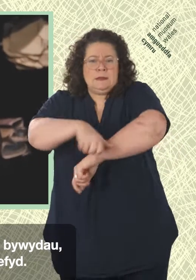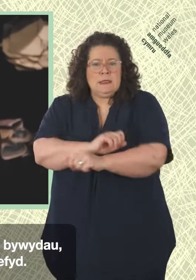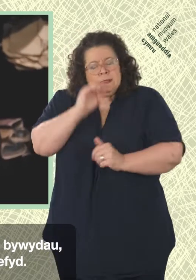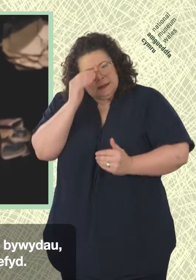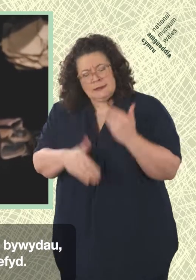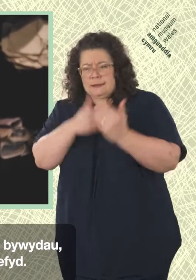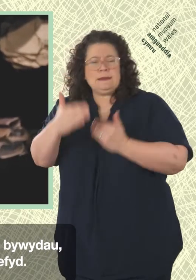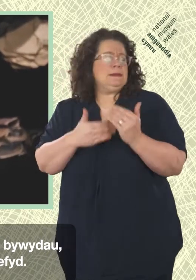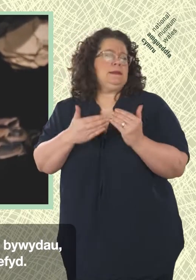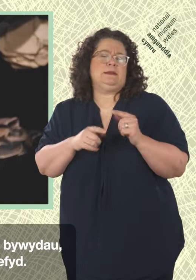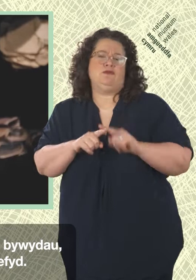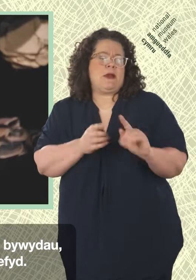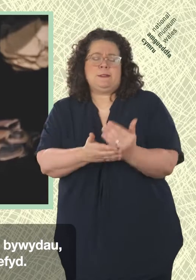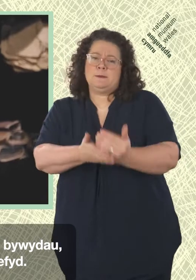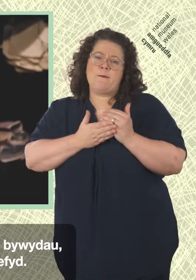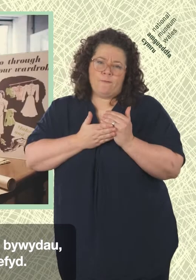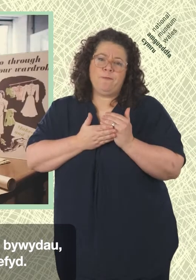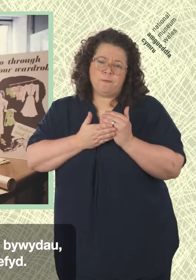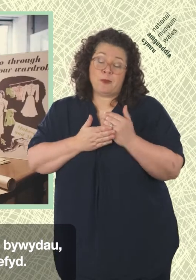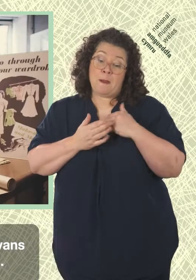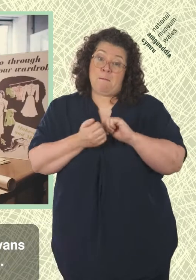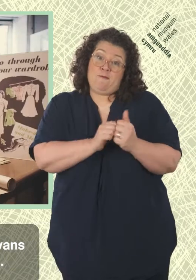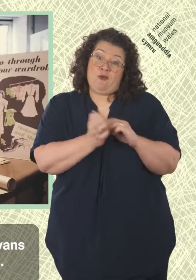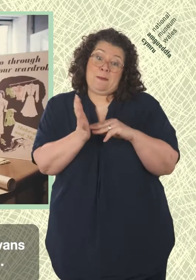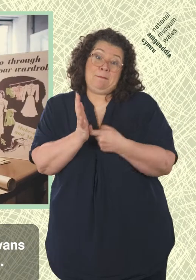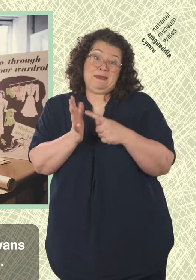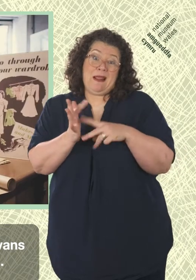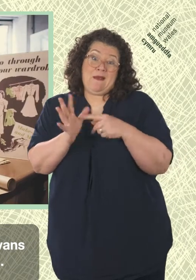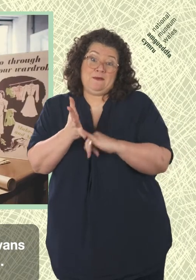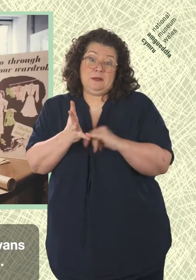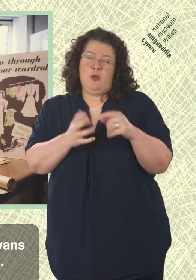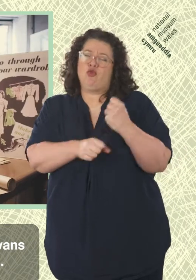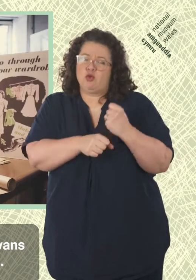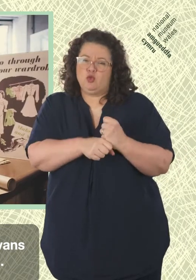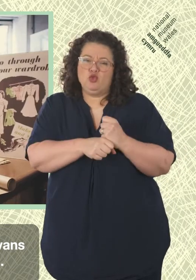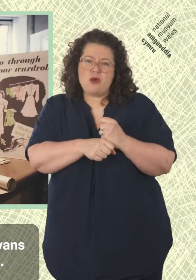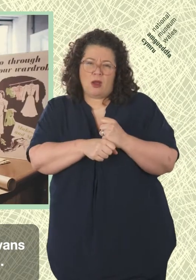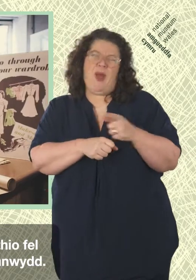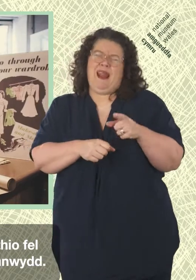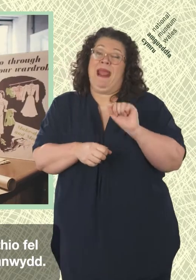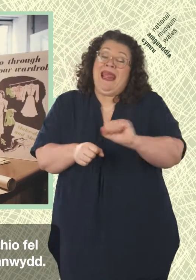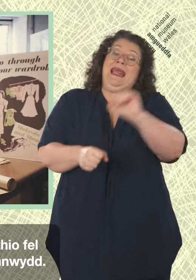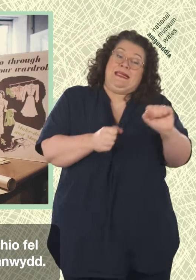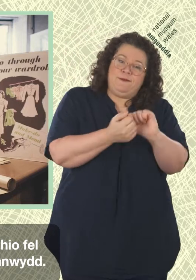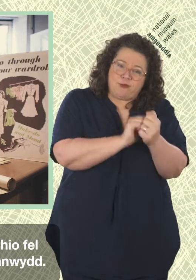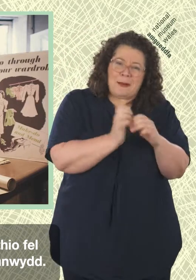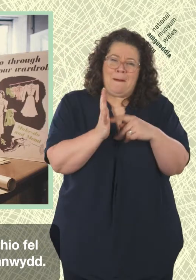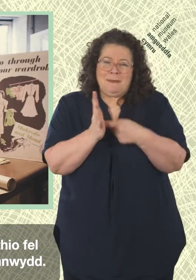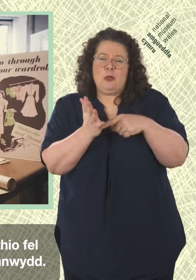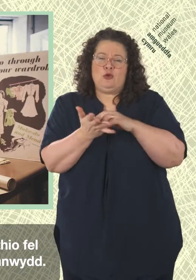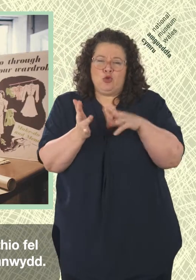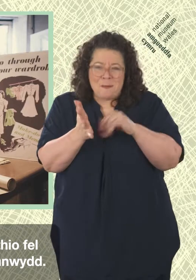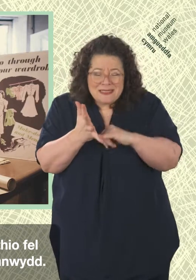bywydau, bywoliaeth a tai hefyd. Roedd ffrind Mr Evans o'r siop lysiau, wel oedd e'n gweithio